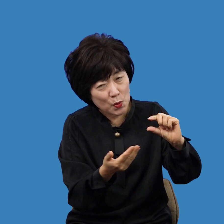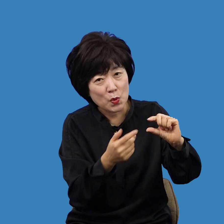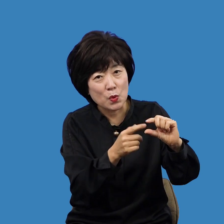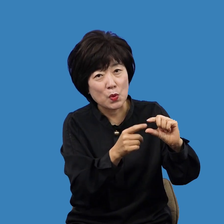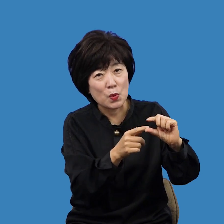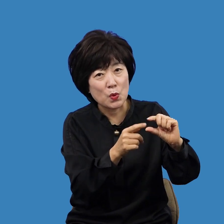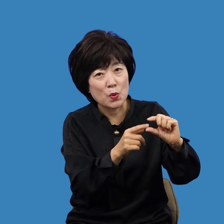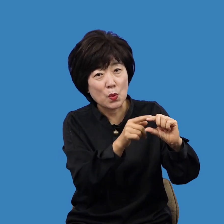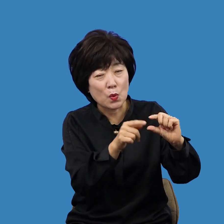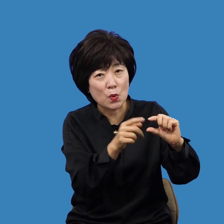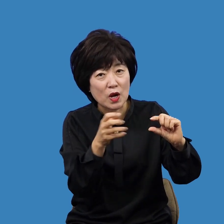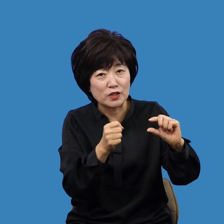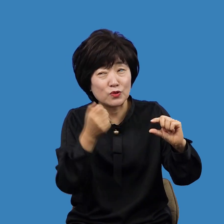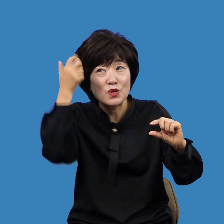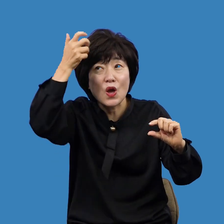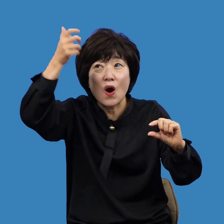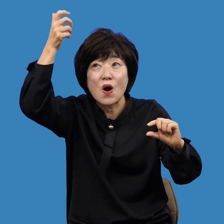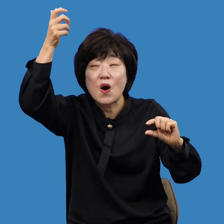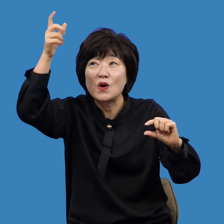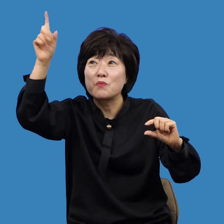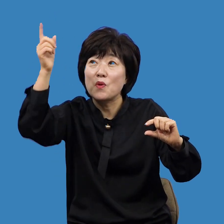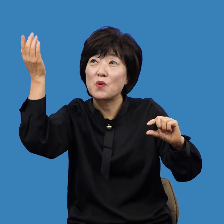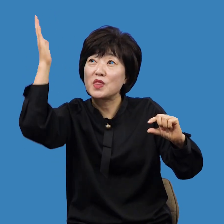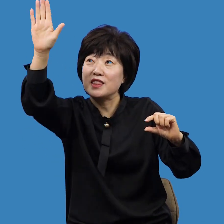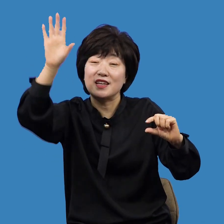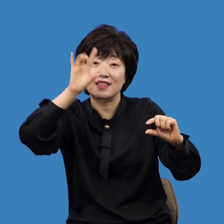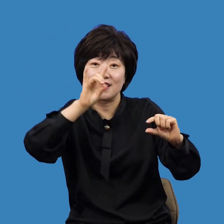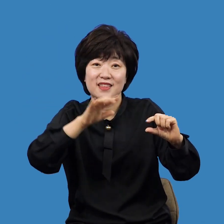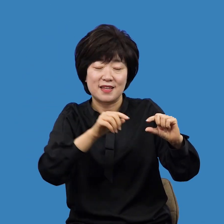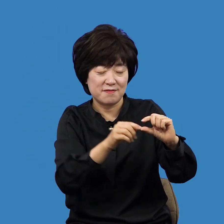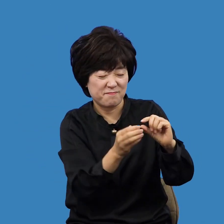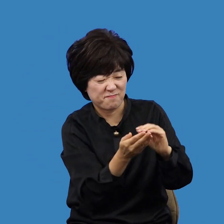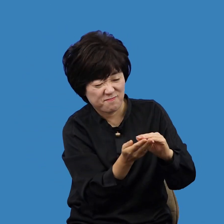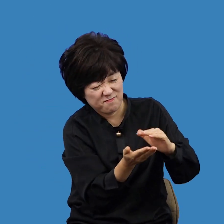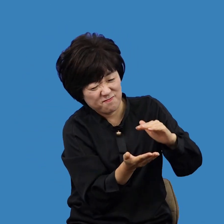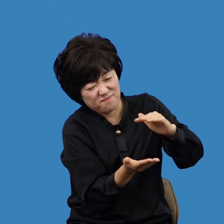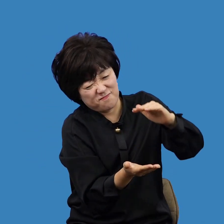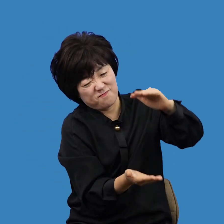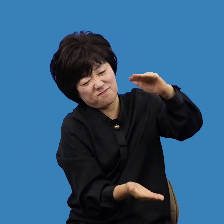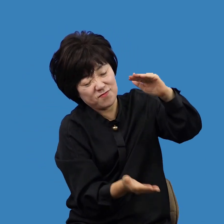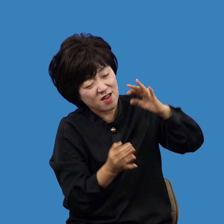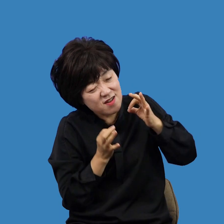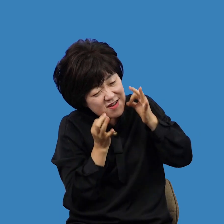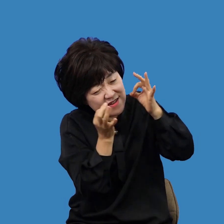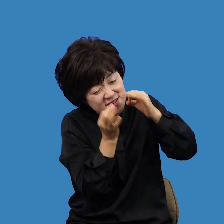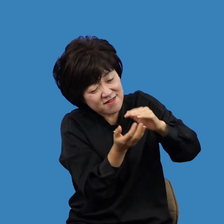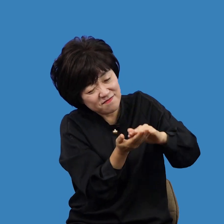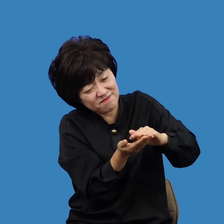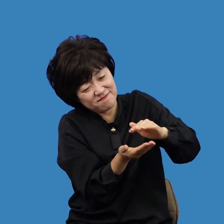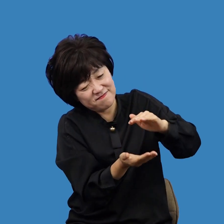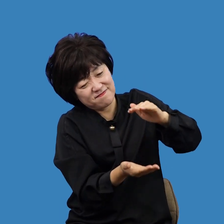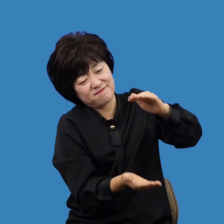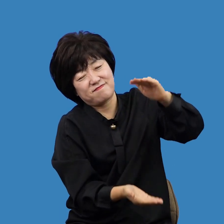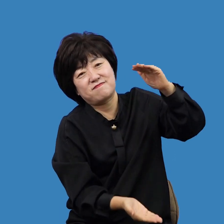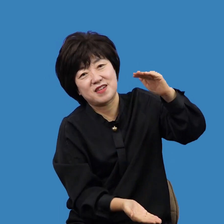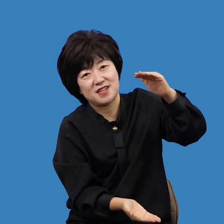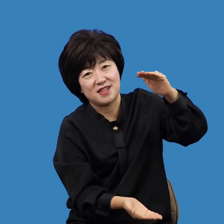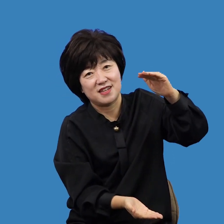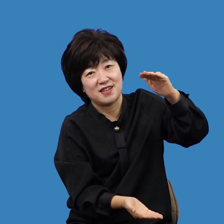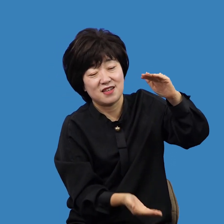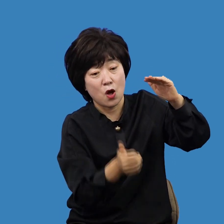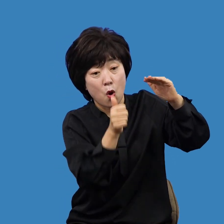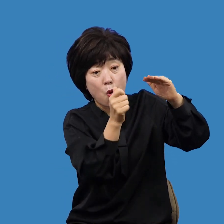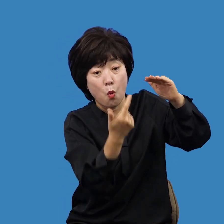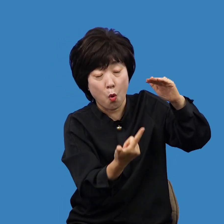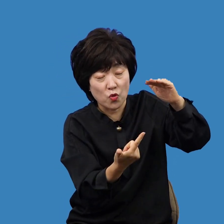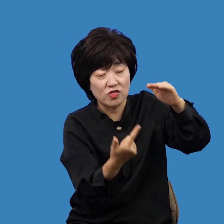임팩트가 나타나지 않아. 오케이, 그러면은 이만큼을 했어. 그러면 여러분, 혼으로 할 수 있는 일들이 많이